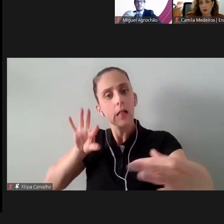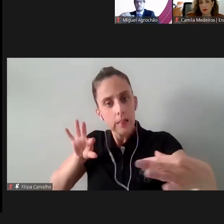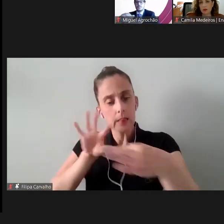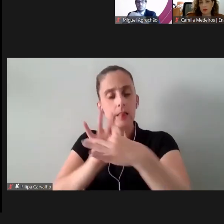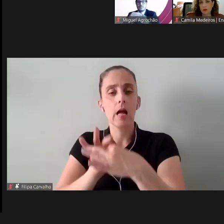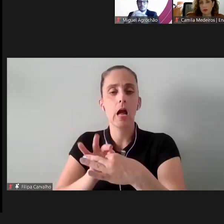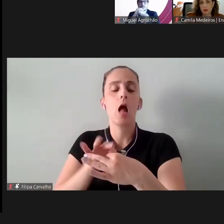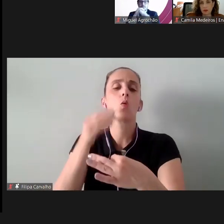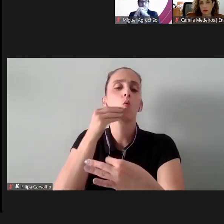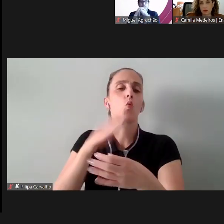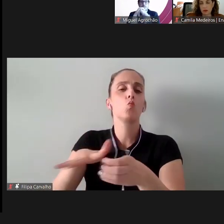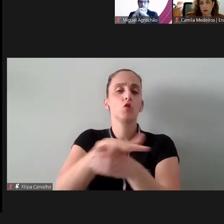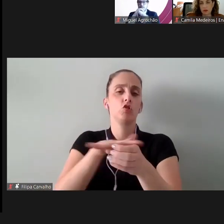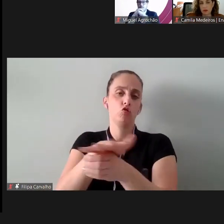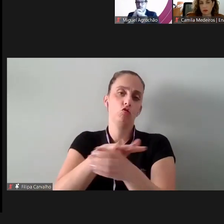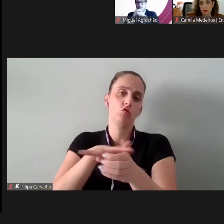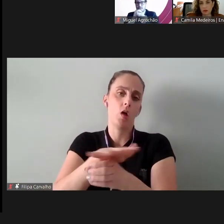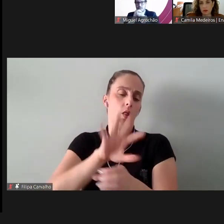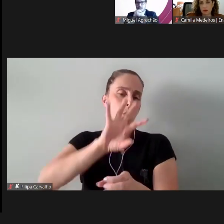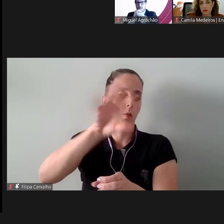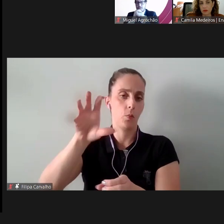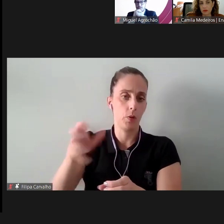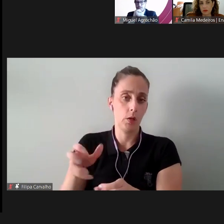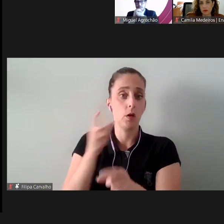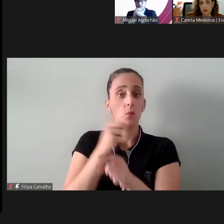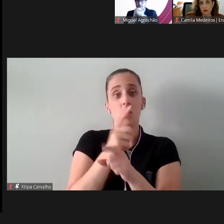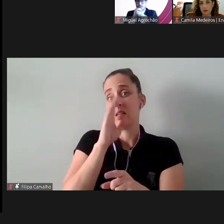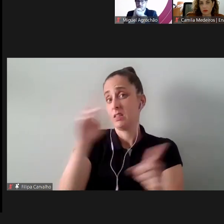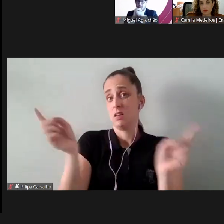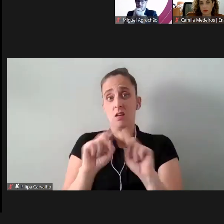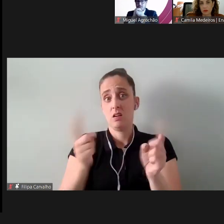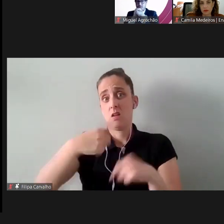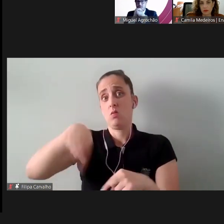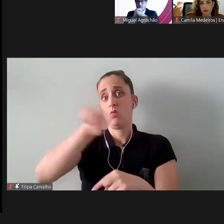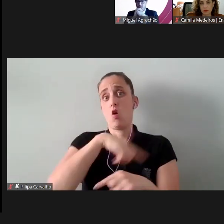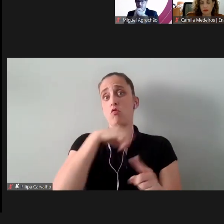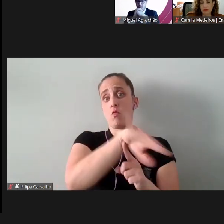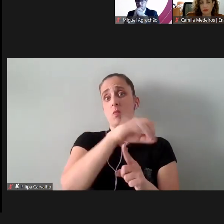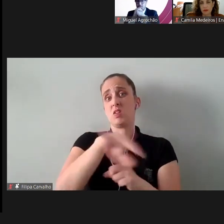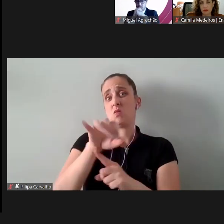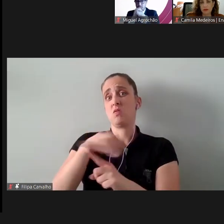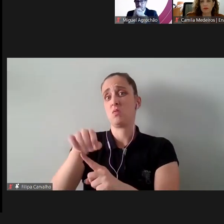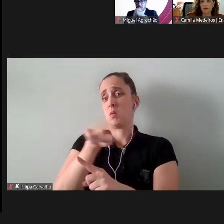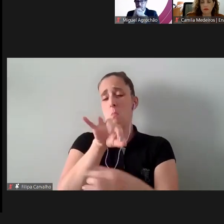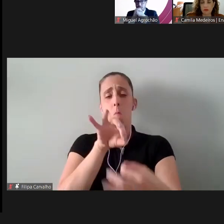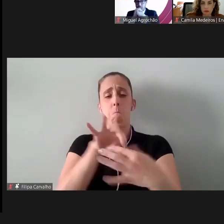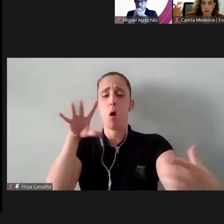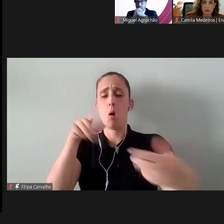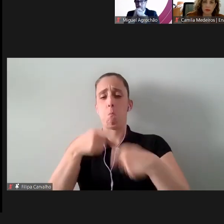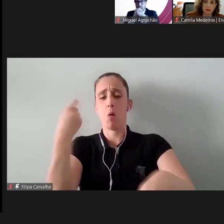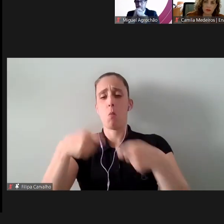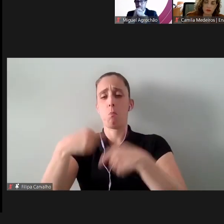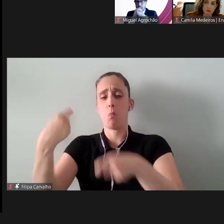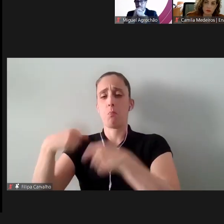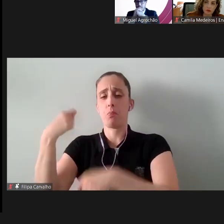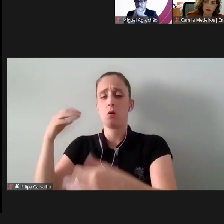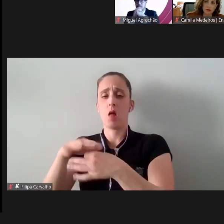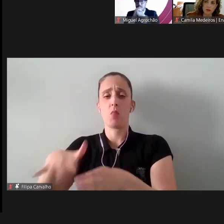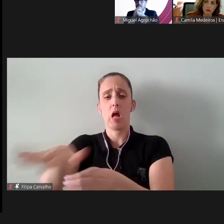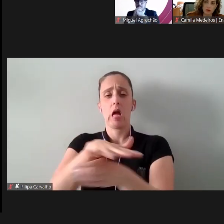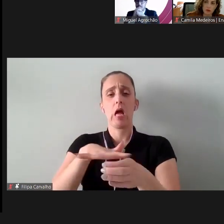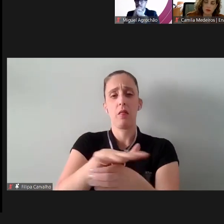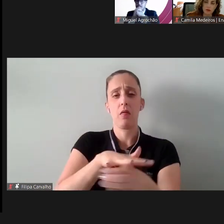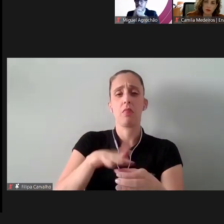de desenvolvimento dos países, porque senão teremos ofertas formativas que não se adequam à realidade administrativa, à